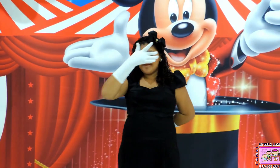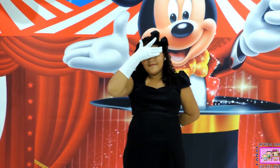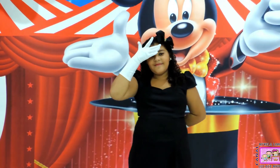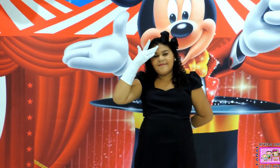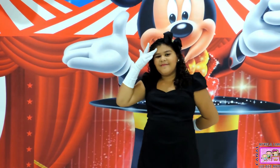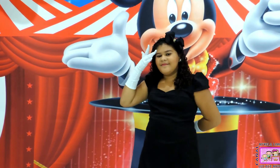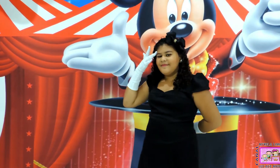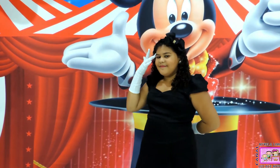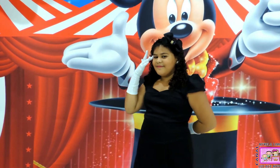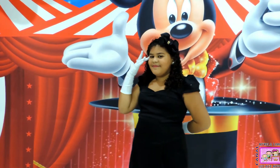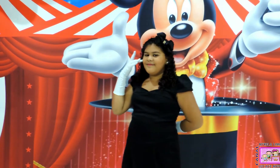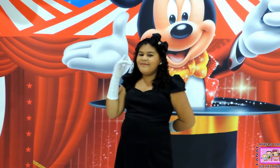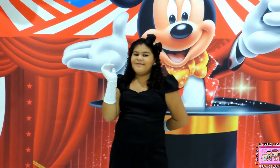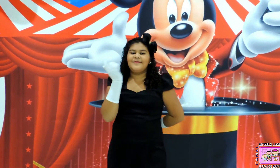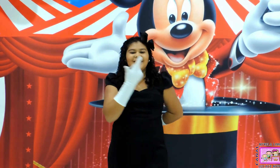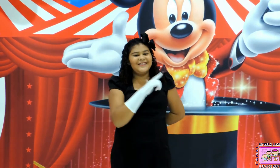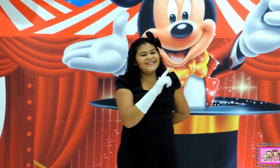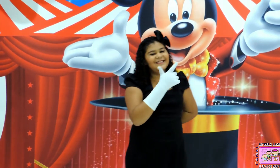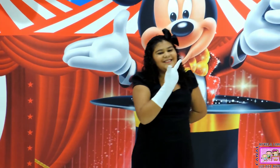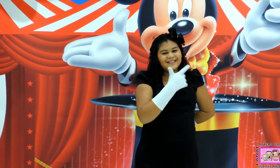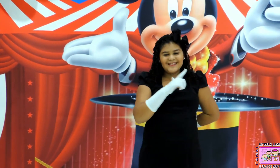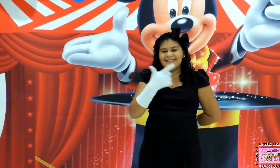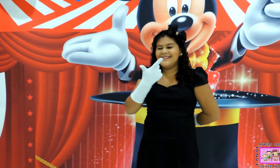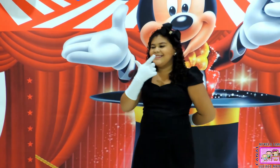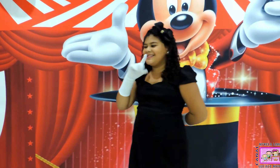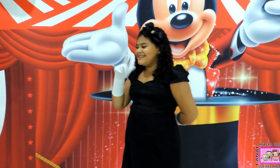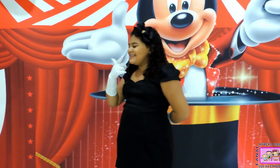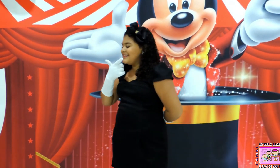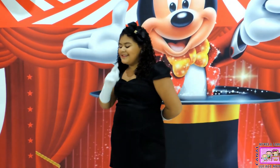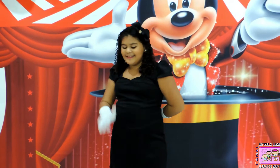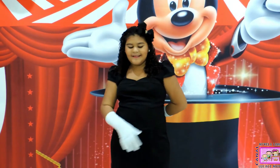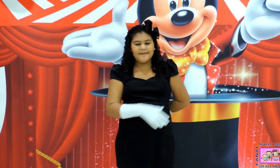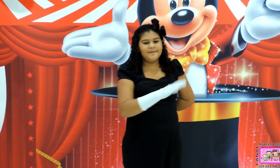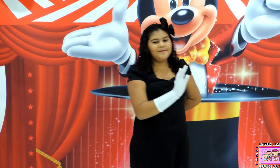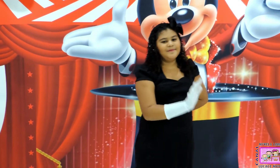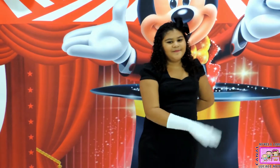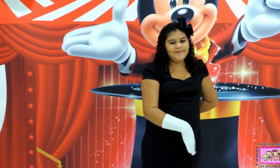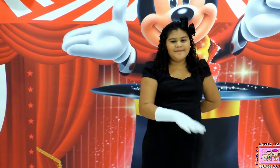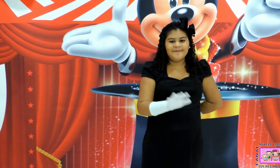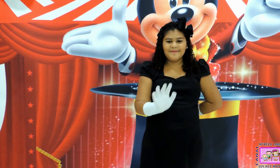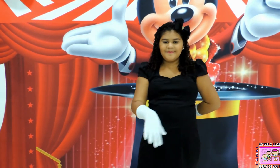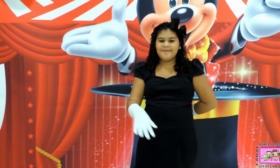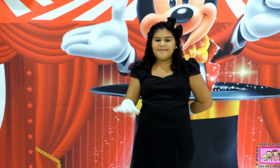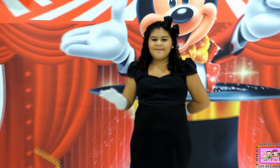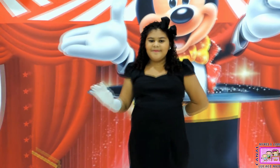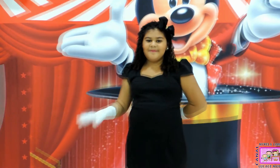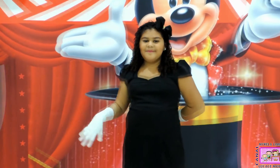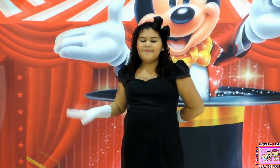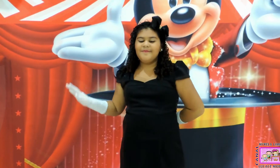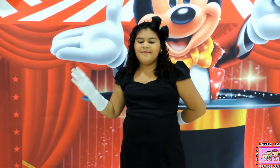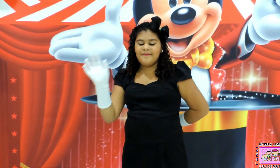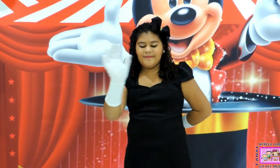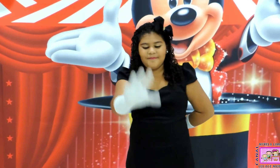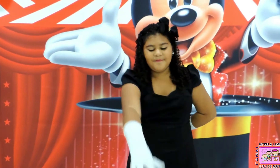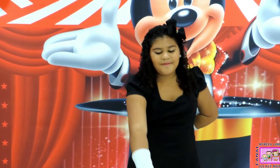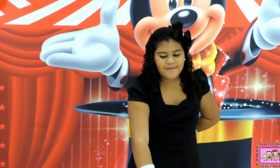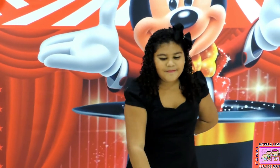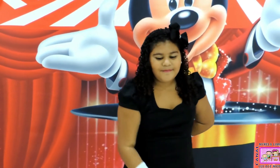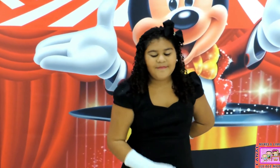seu irmão Um sorriso de criança O